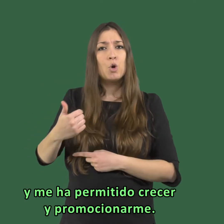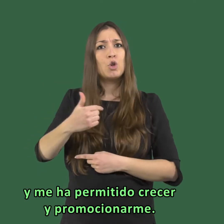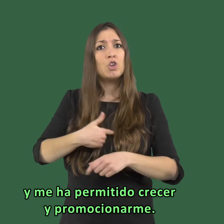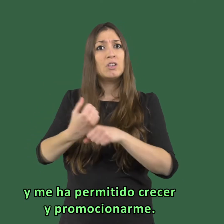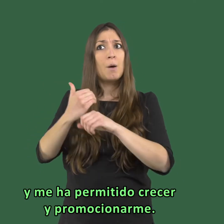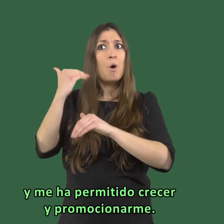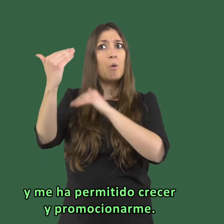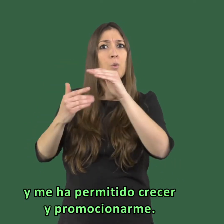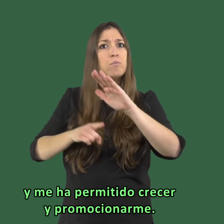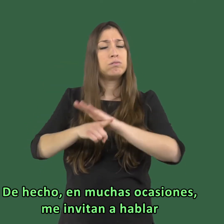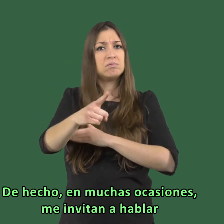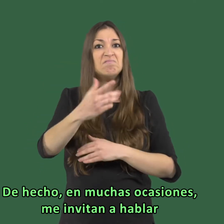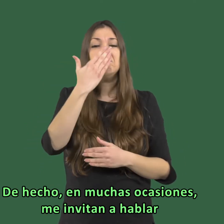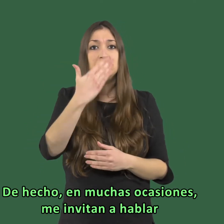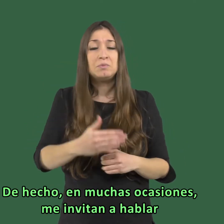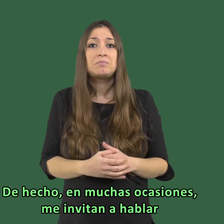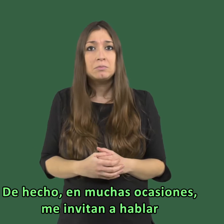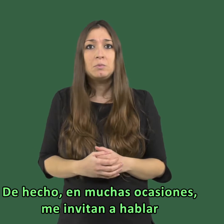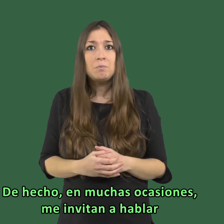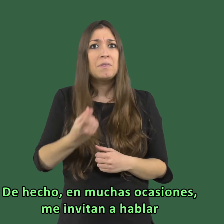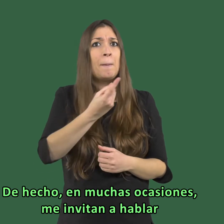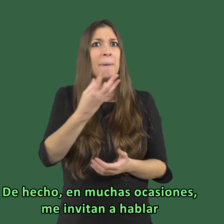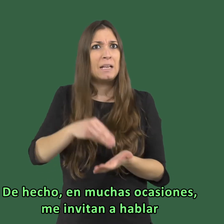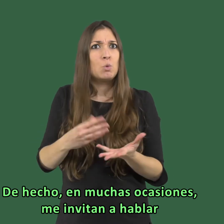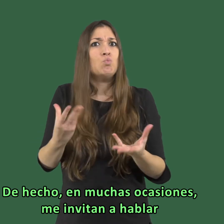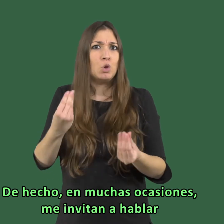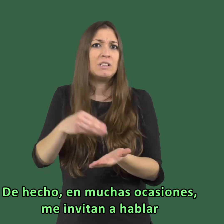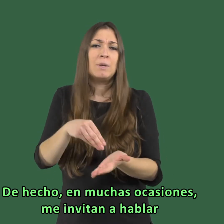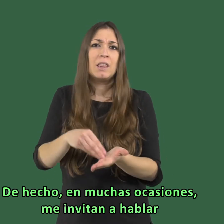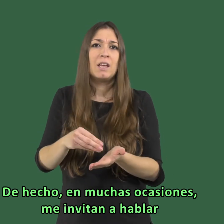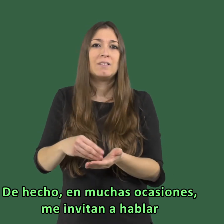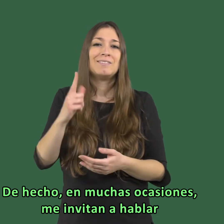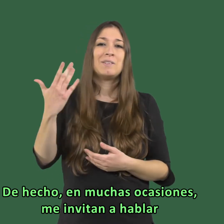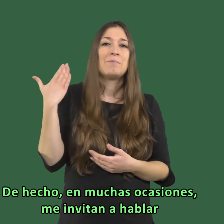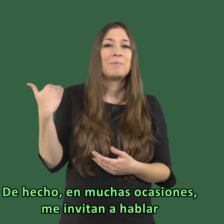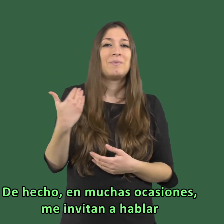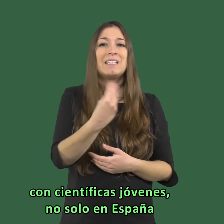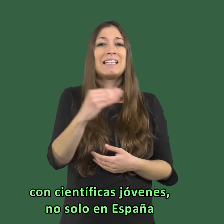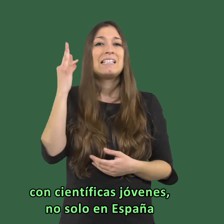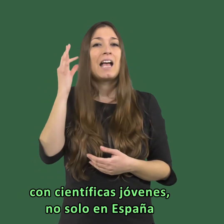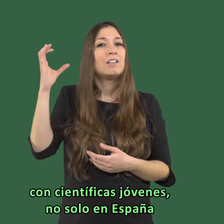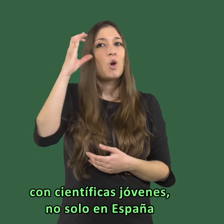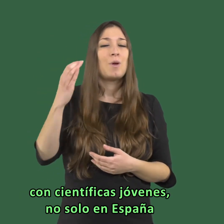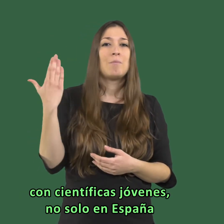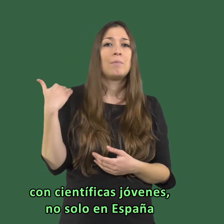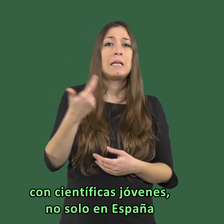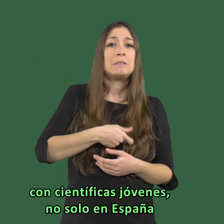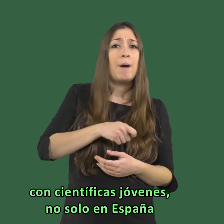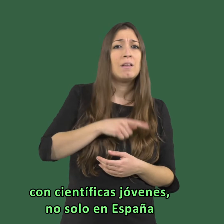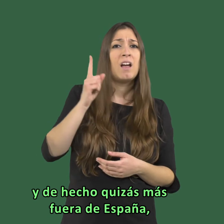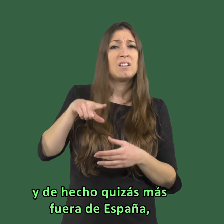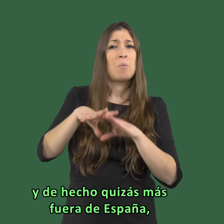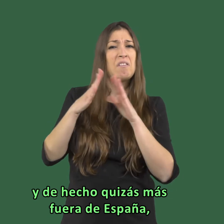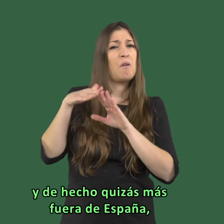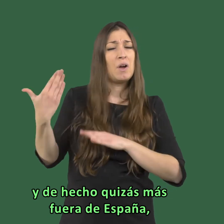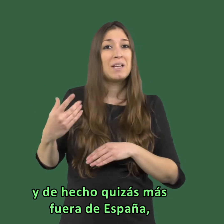permitido crecer y promocionarme. De hecho, en muchas ocasiones me invitan a hablar con científicas jóvenes, no solo en España y